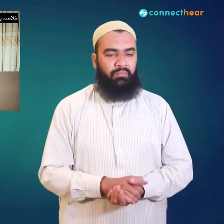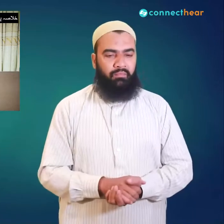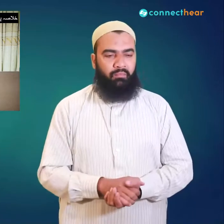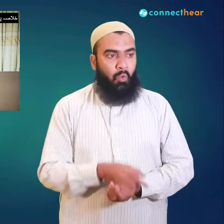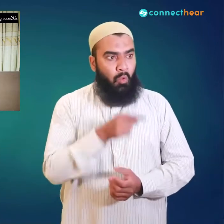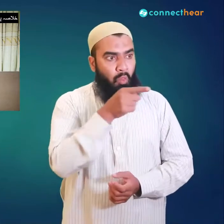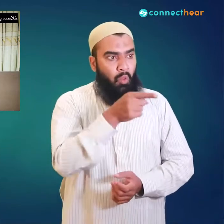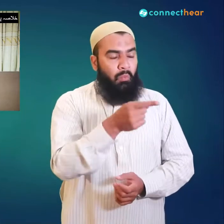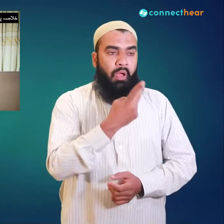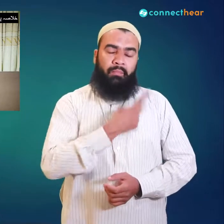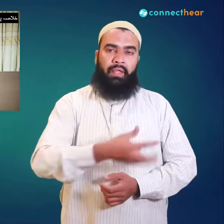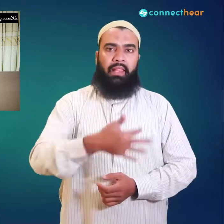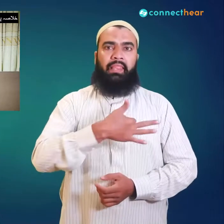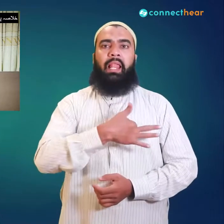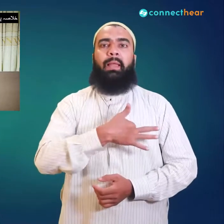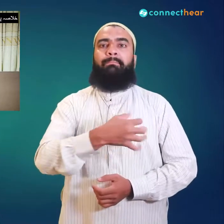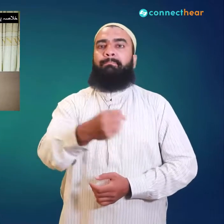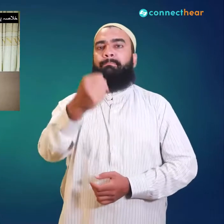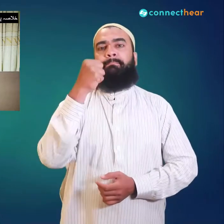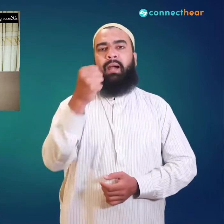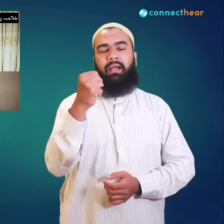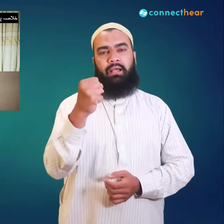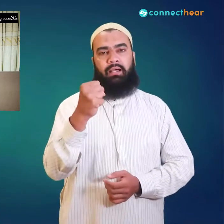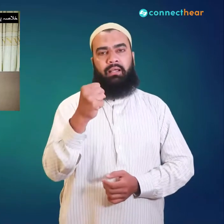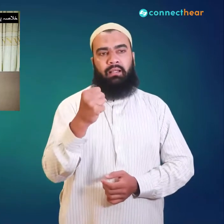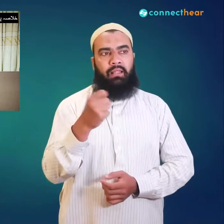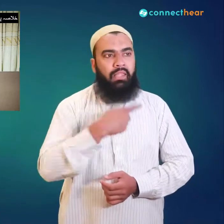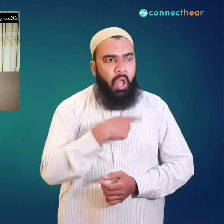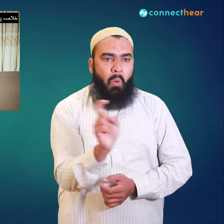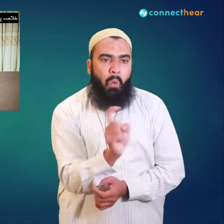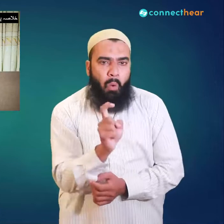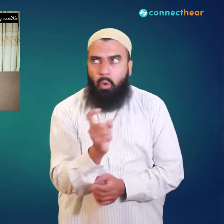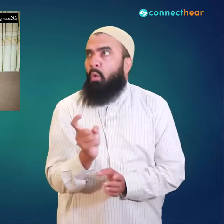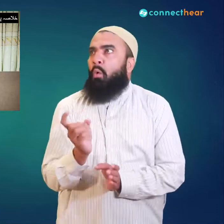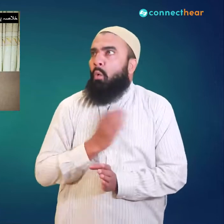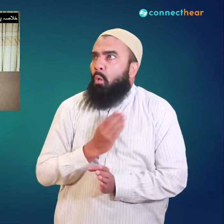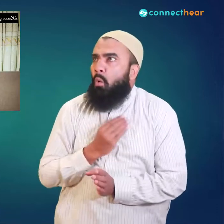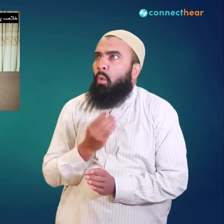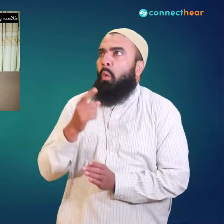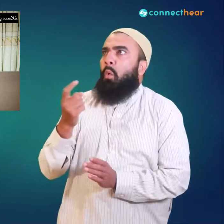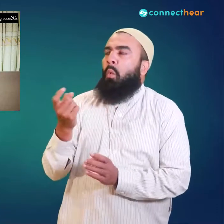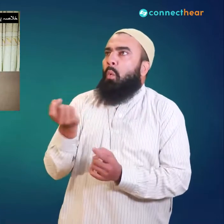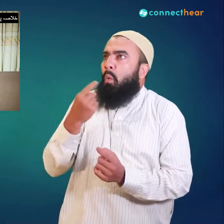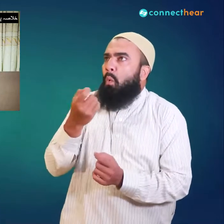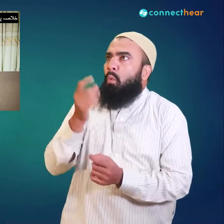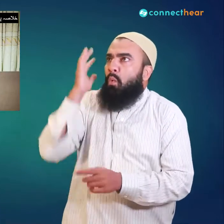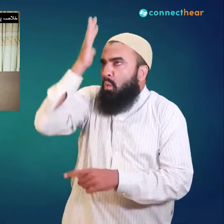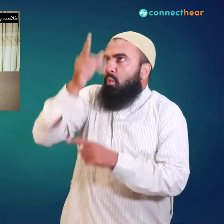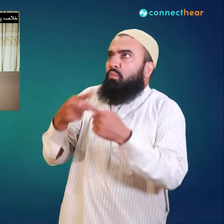تم ثابت قدم رہو۔ آگے فرمایا ذکر اللہ کثرت کے ساتھ کرو،